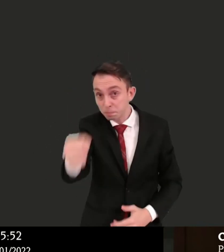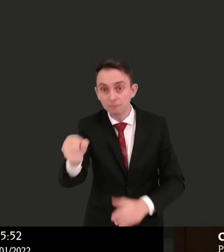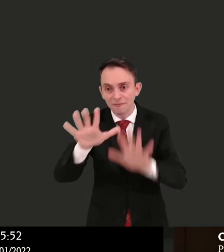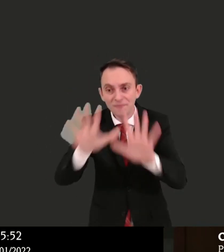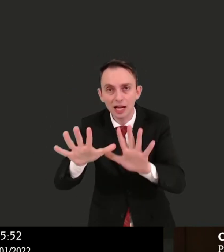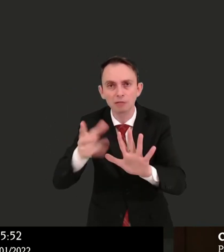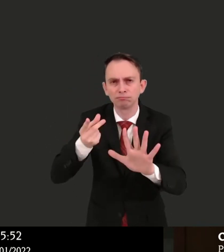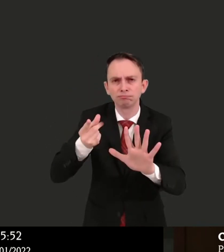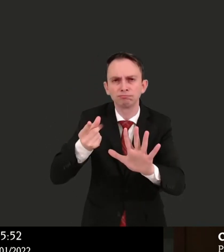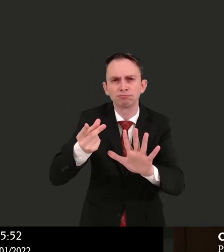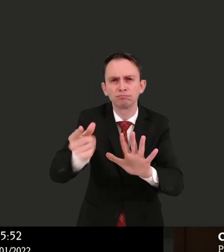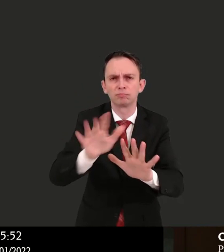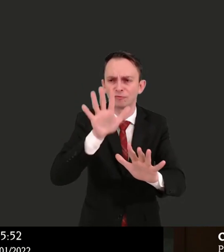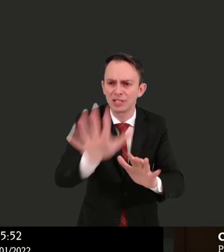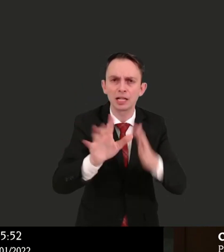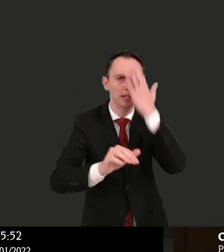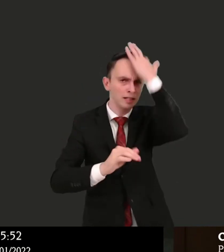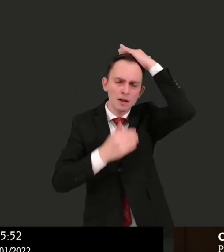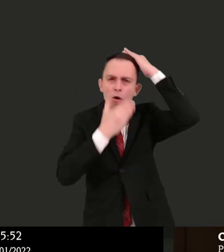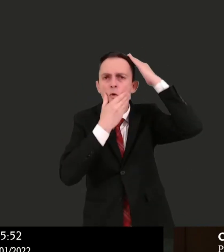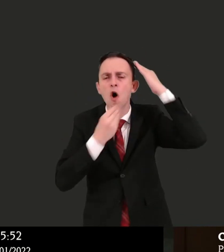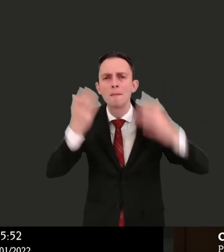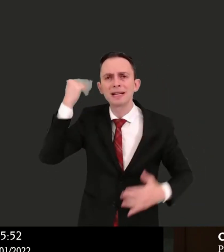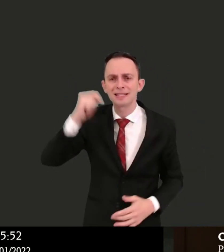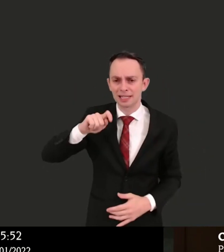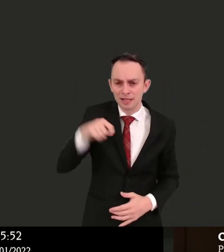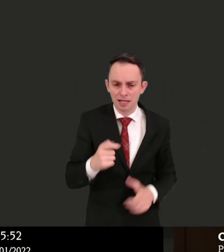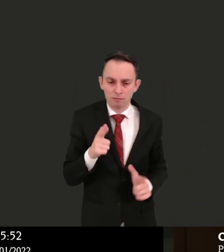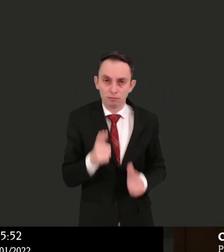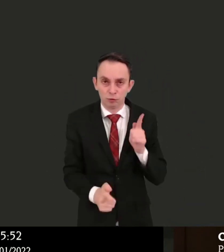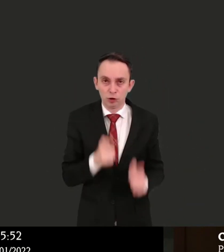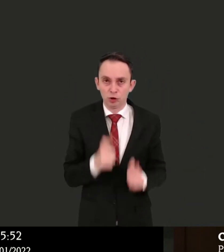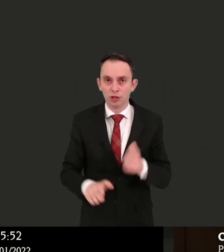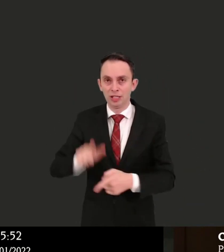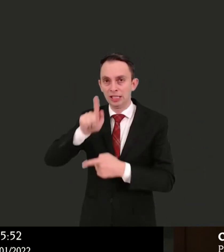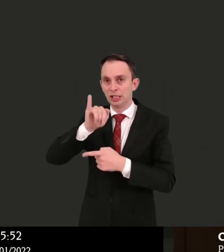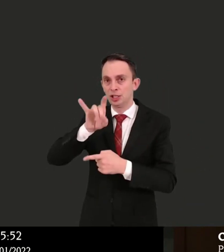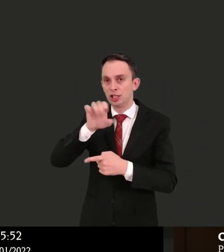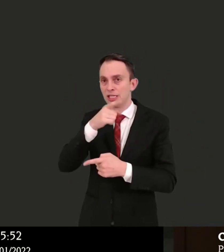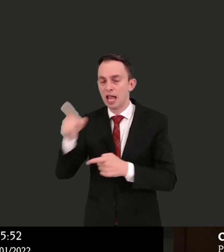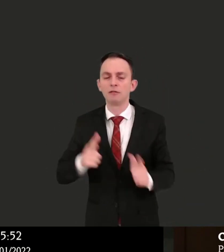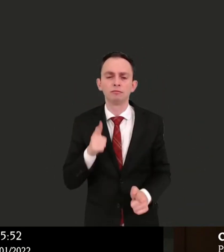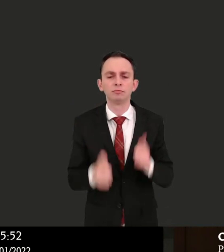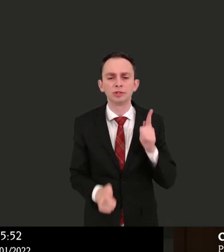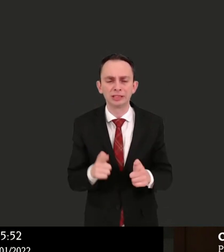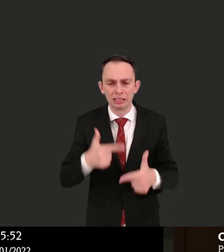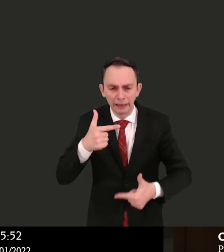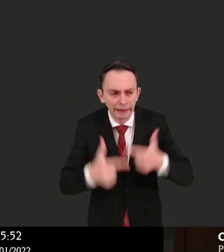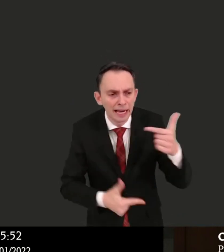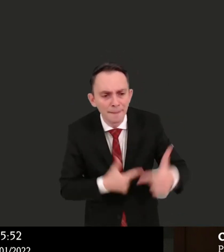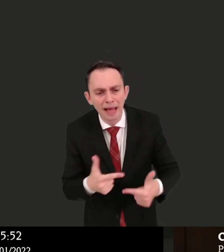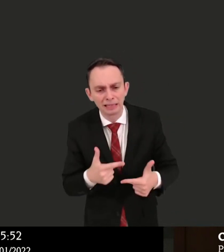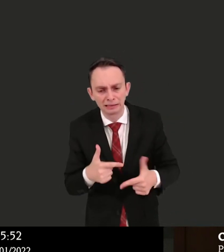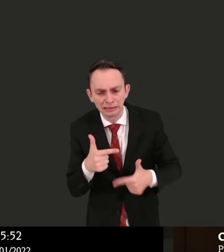fez aquele homem, Gideão. Malhando um trigo, cansado, provado, sozinho, tentando fugir da mão dos